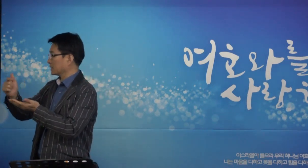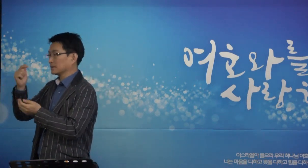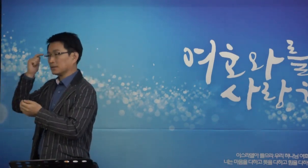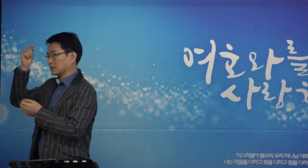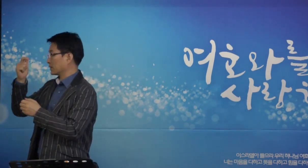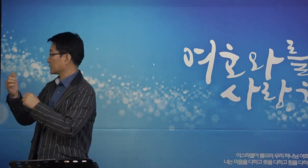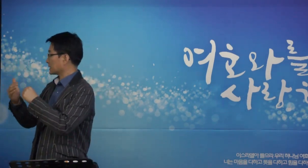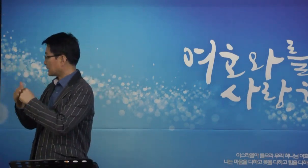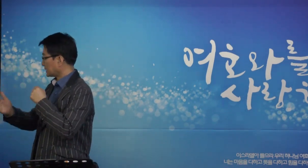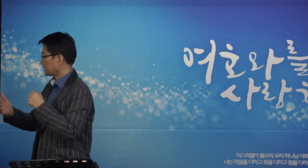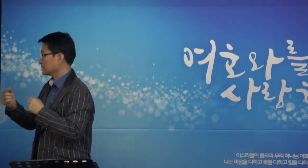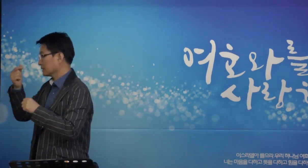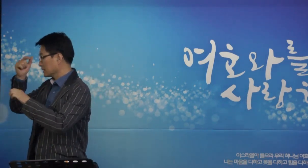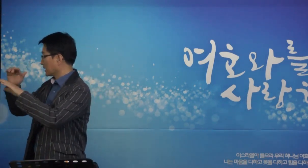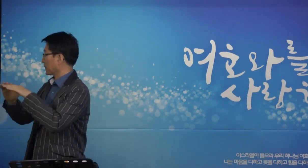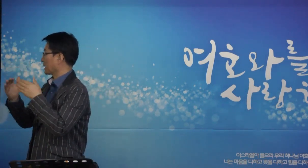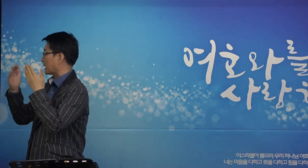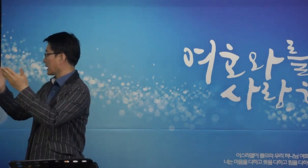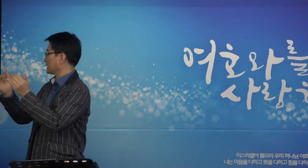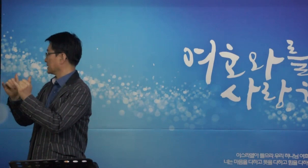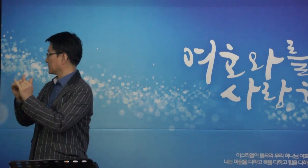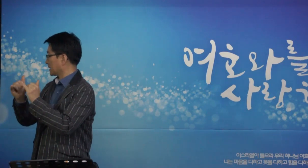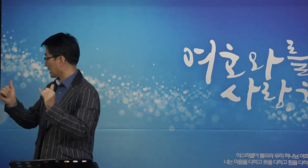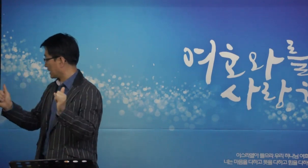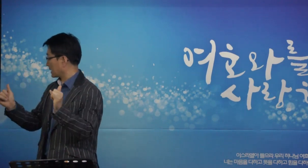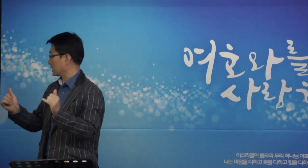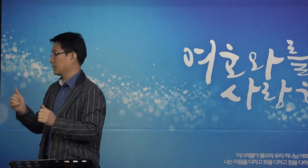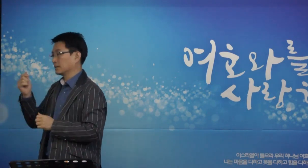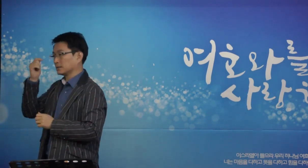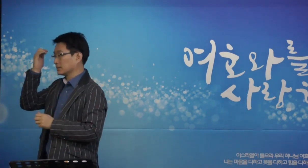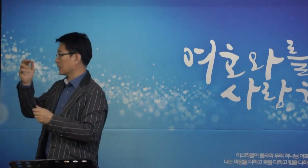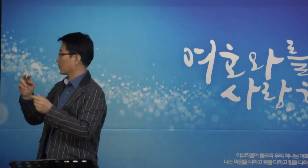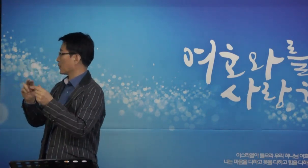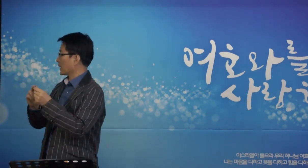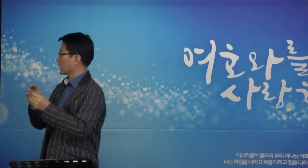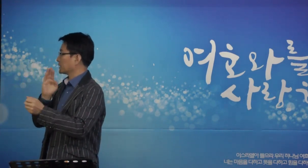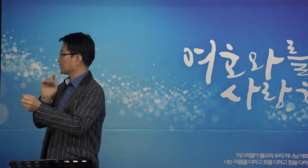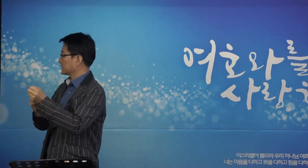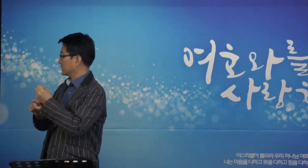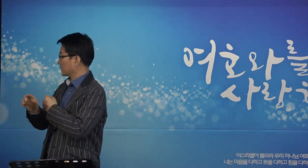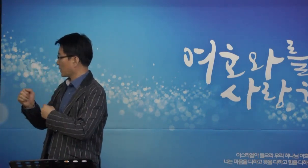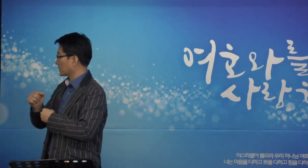24절, 요한복음 24장 하나님은 영이시니 예배하는 자가 영과 진리로 예배할지니라.